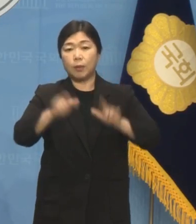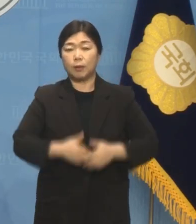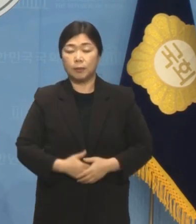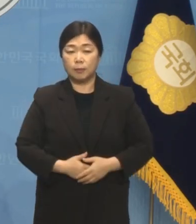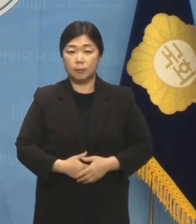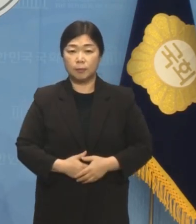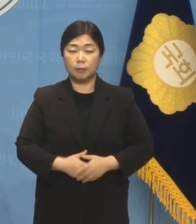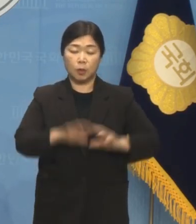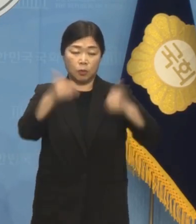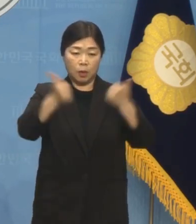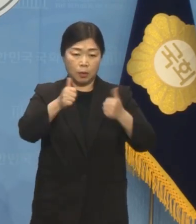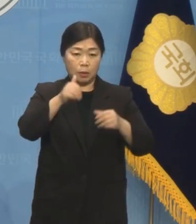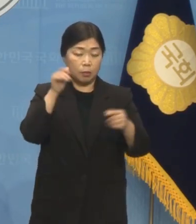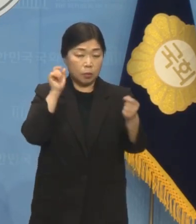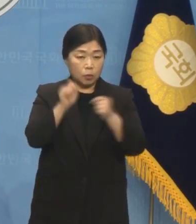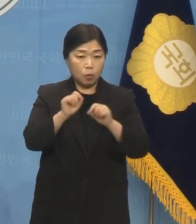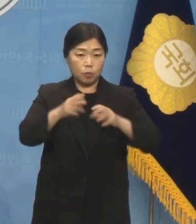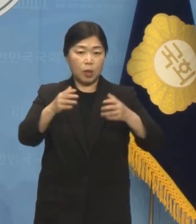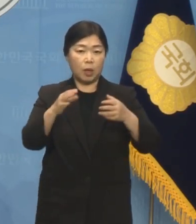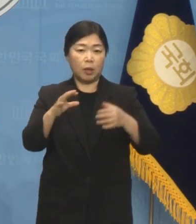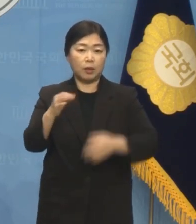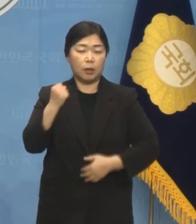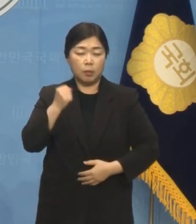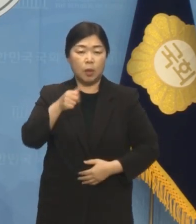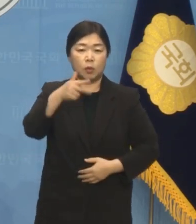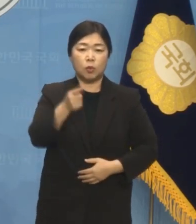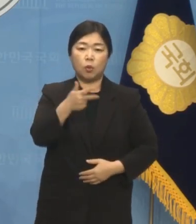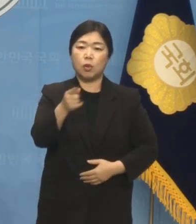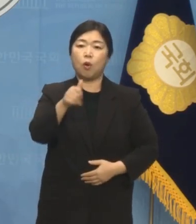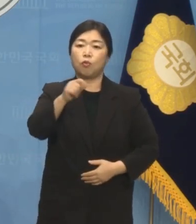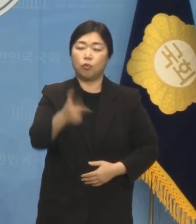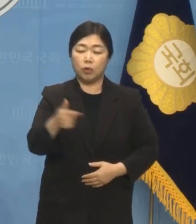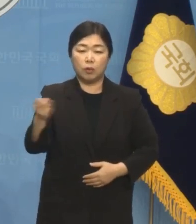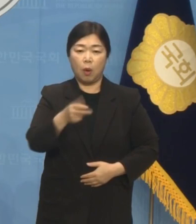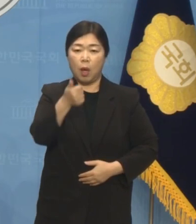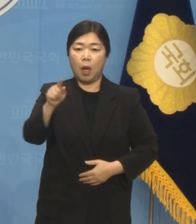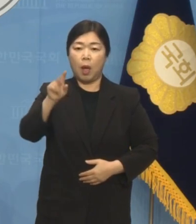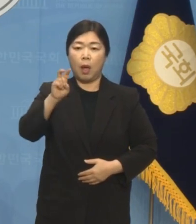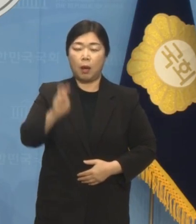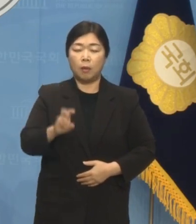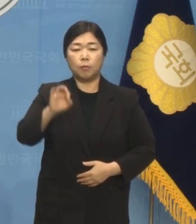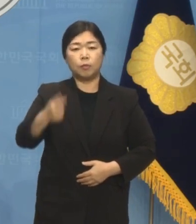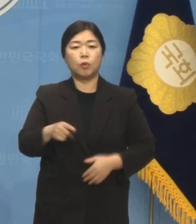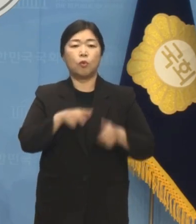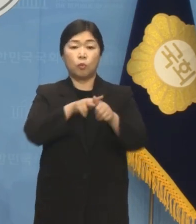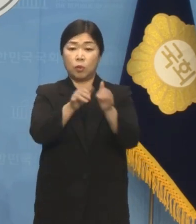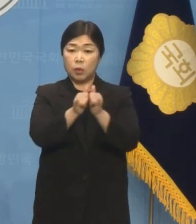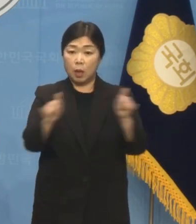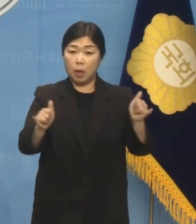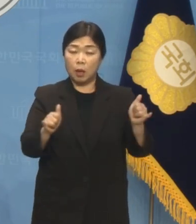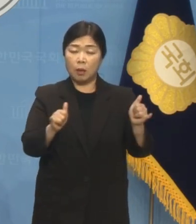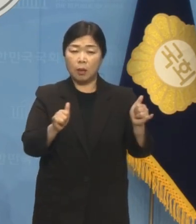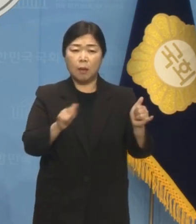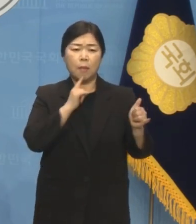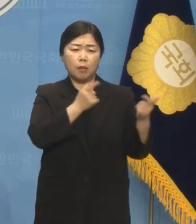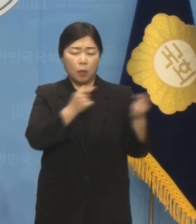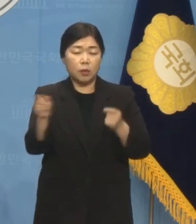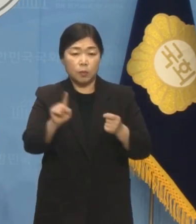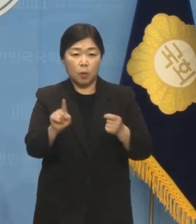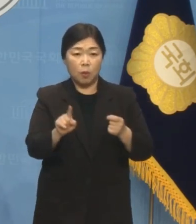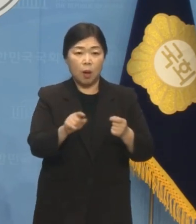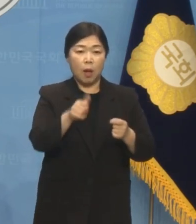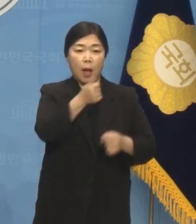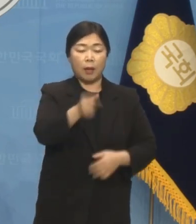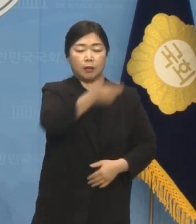앞두고 국민의힘 조정훈, 함은경 후보 역시 한강벨트 관광산업 개발 공약만 남발하고 있습니다.